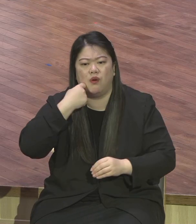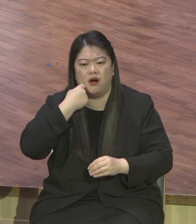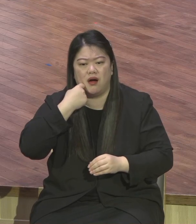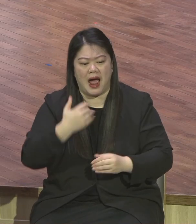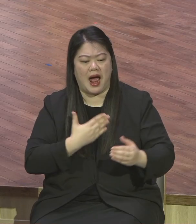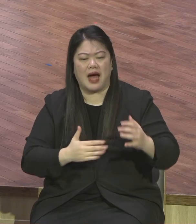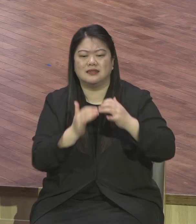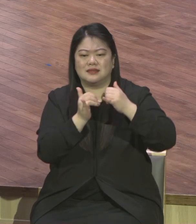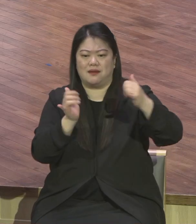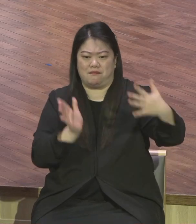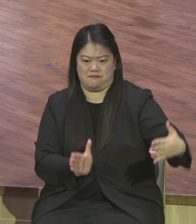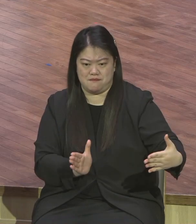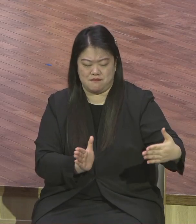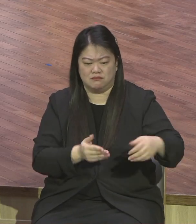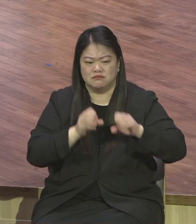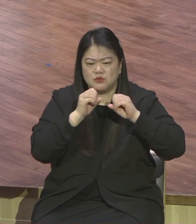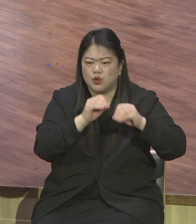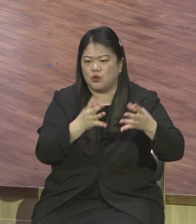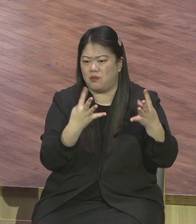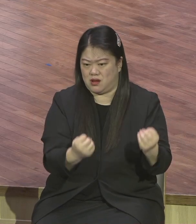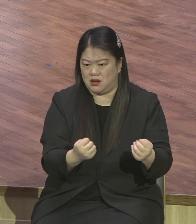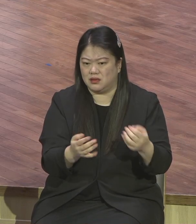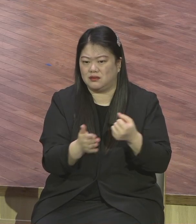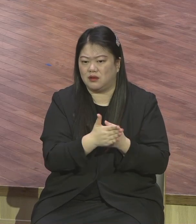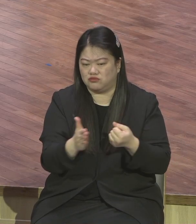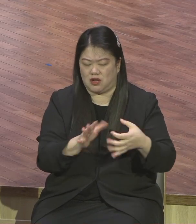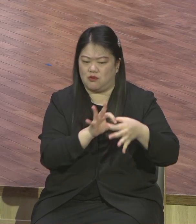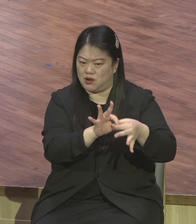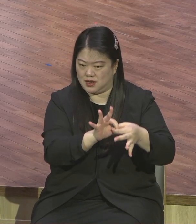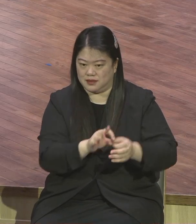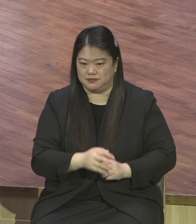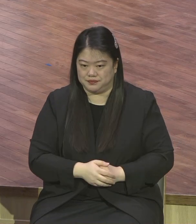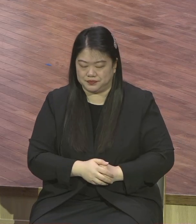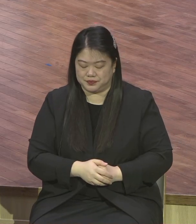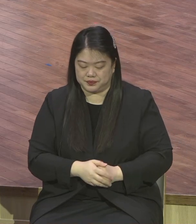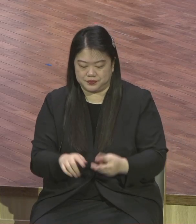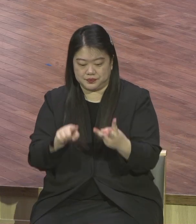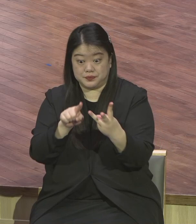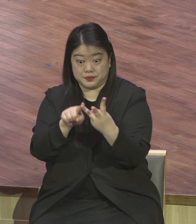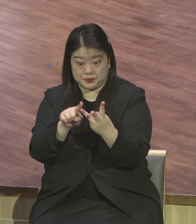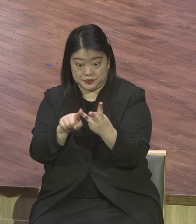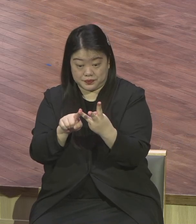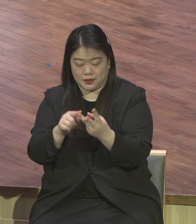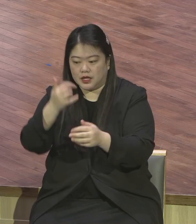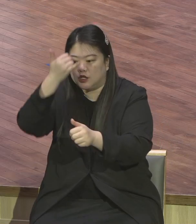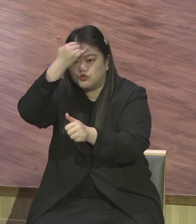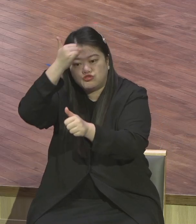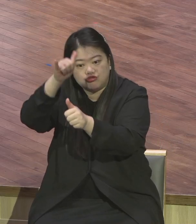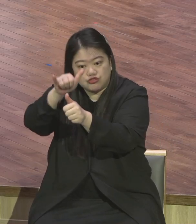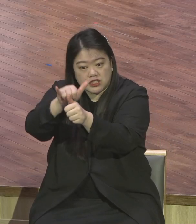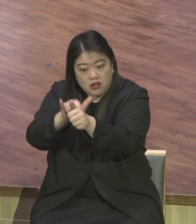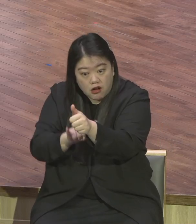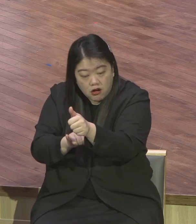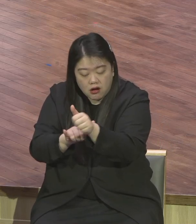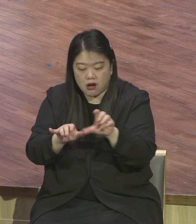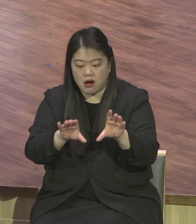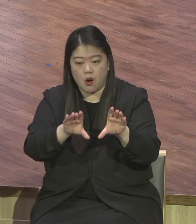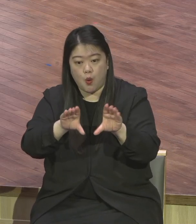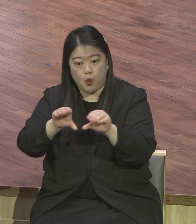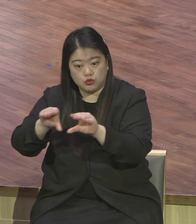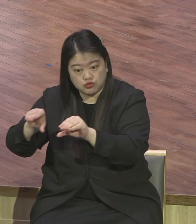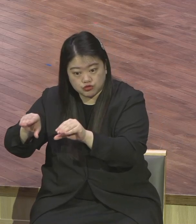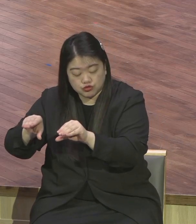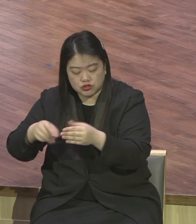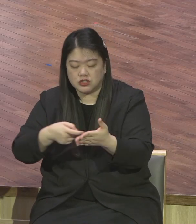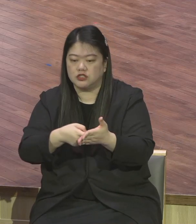자기 자신과의 관계에서 맺어야 할 충성, 온유, 절제입니다. 이 충성은 신실하다 그